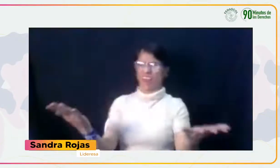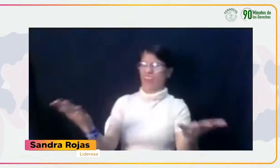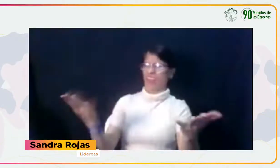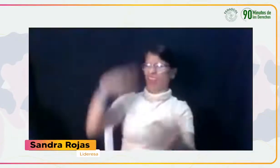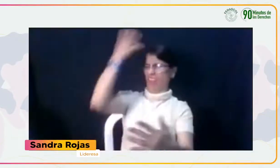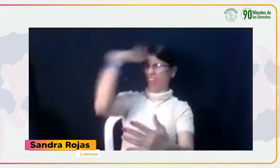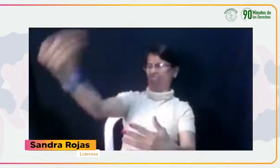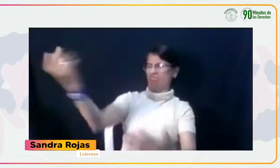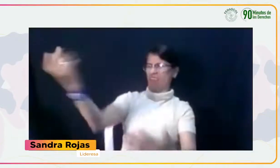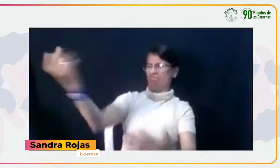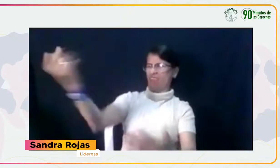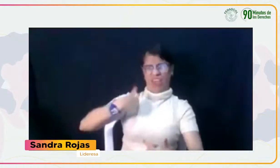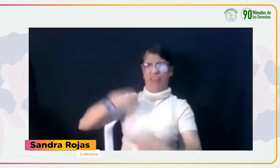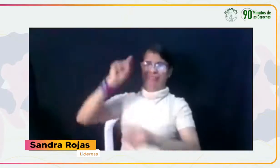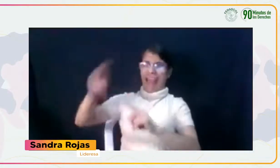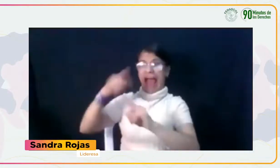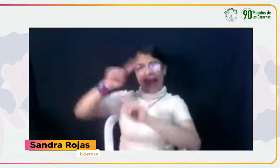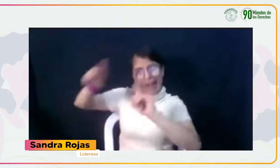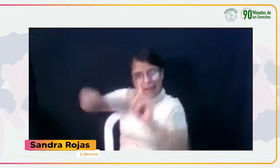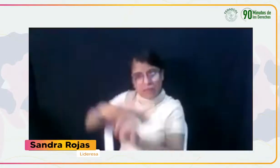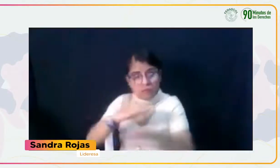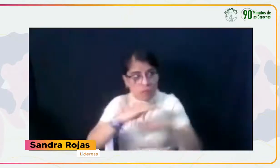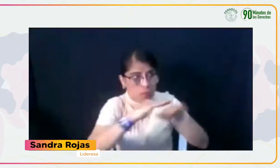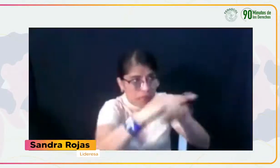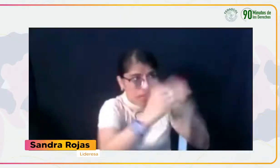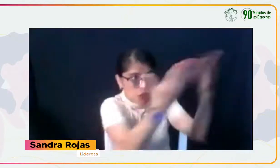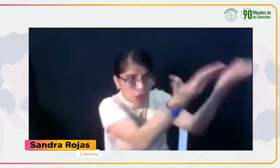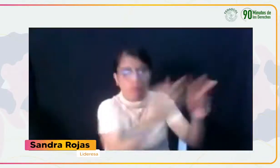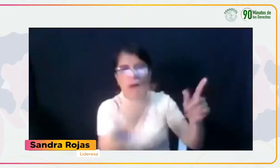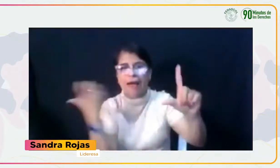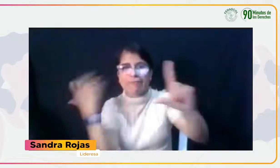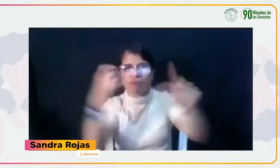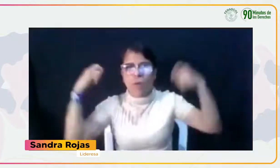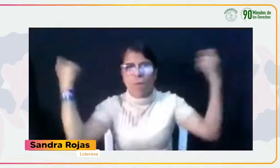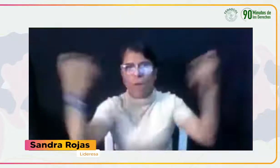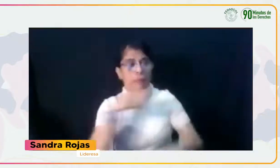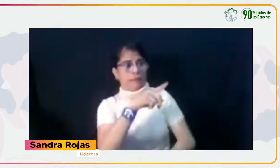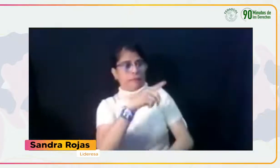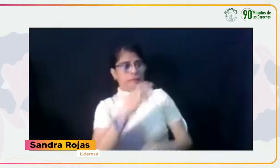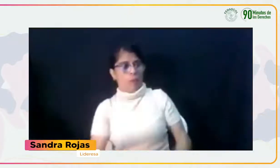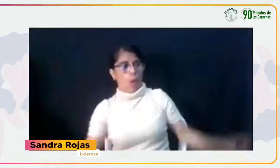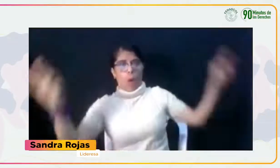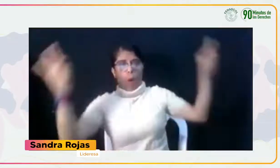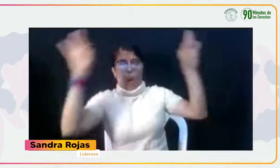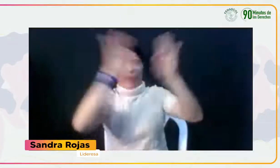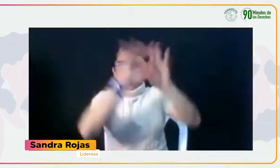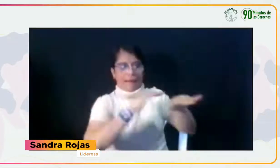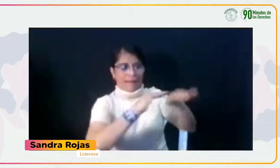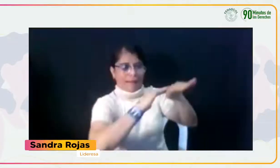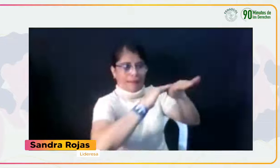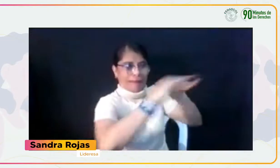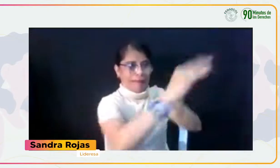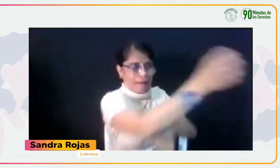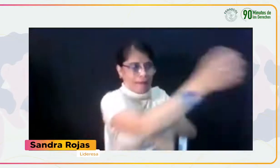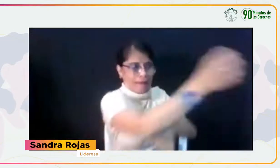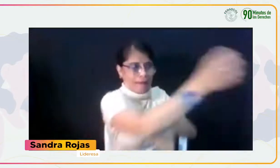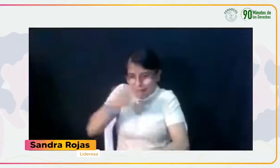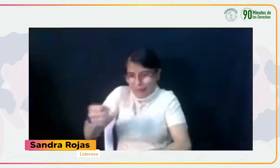digamos que a veces uno publica videos y se los toman para usarlos como de pronto campaña o mejor